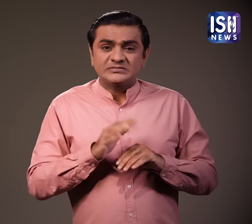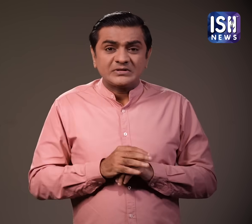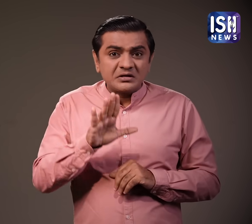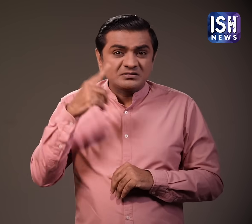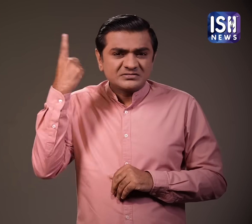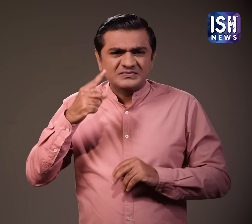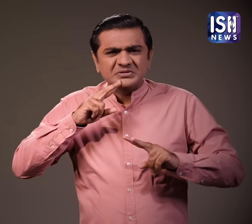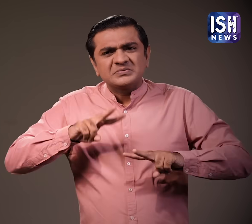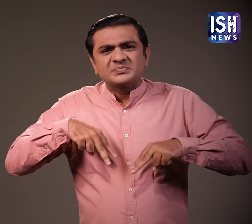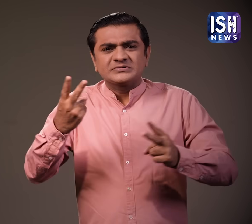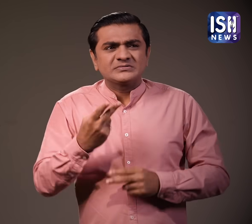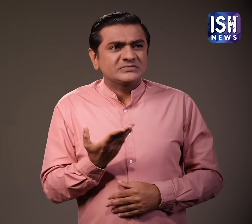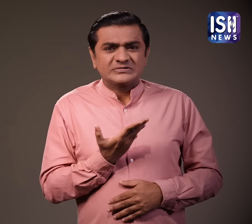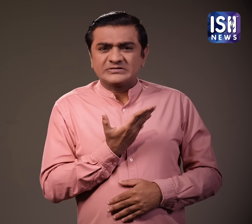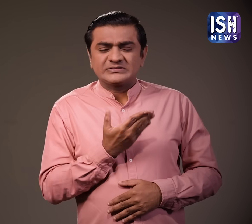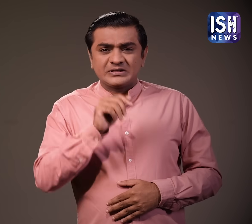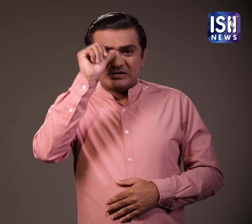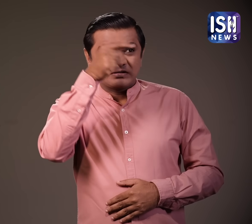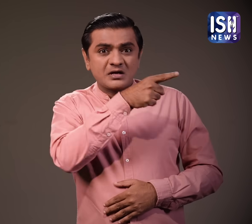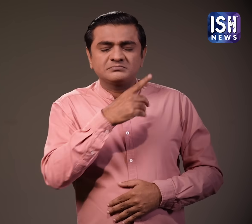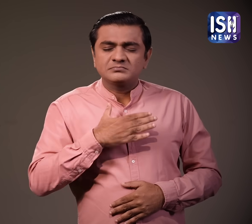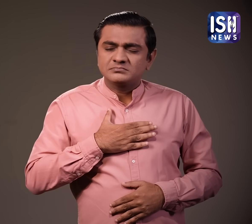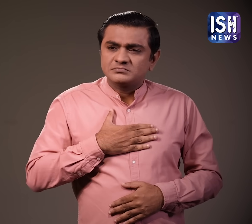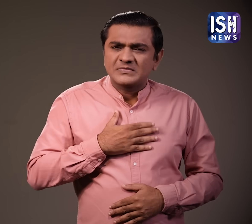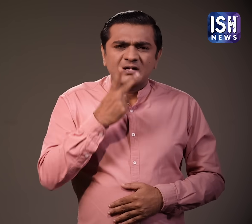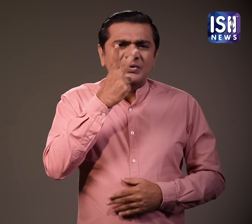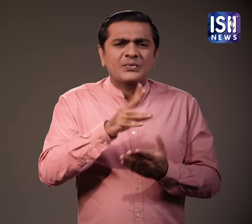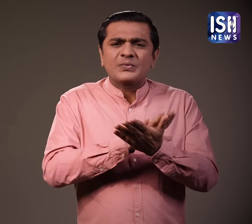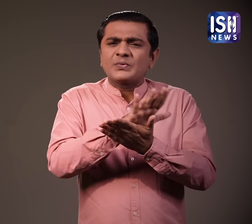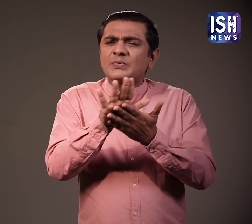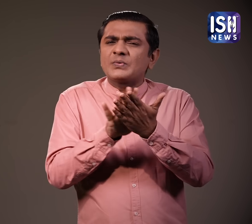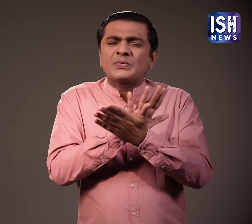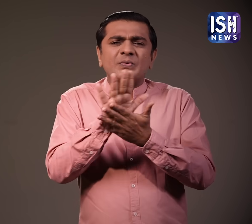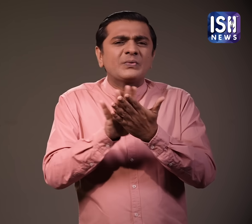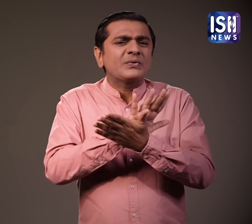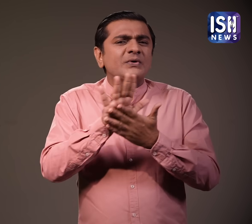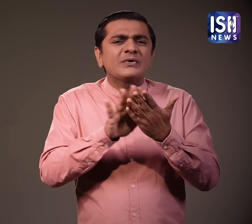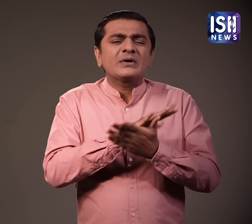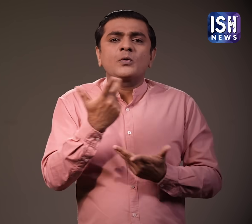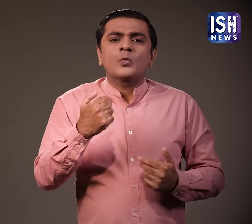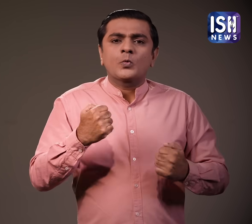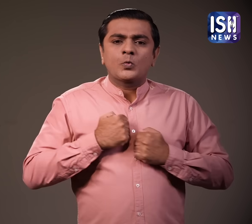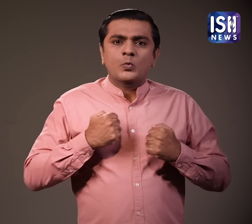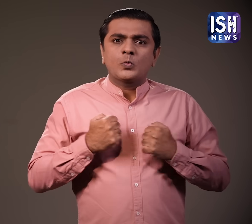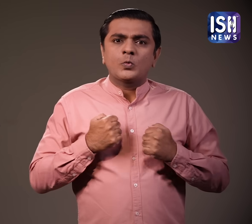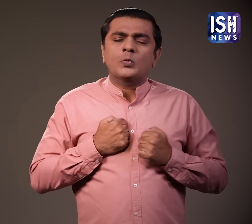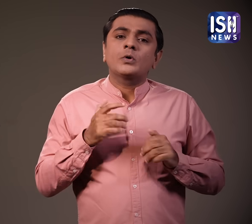इराणी ने कहा कॉंग्रेस एक स्वार्थी इकाई है जिसे देश के विकास की कोई चिंता नहीं है